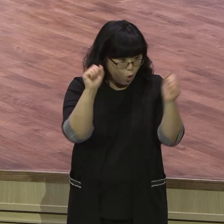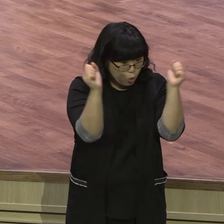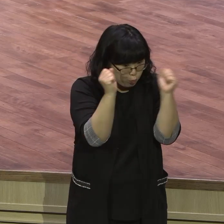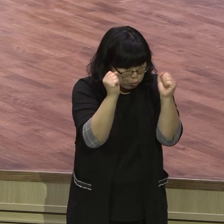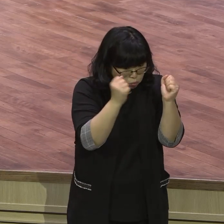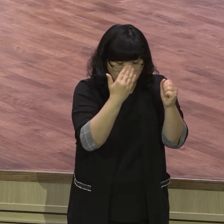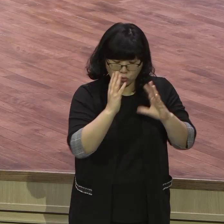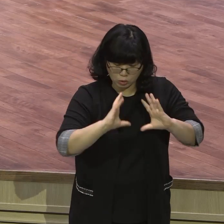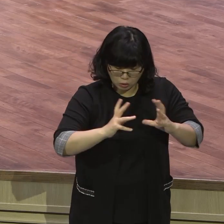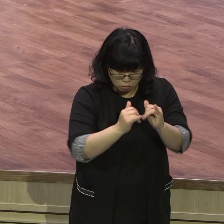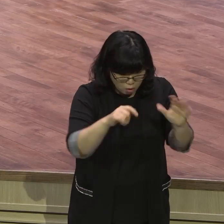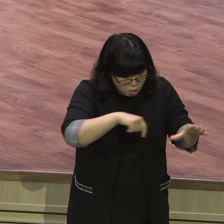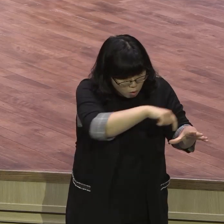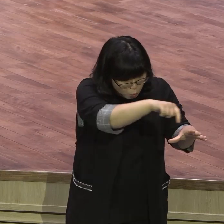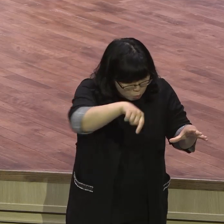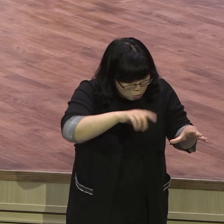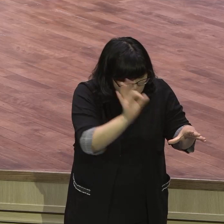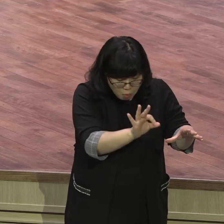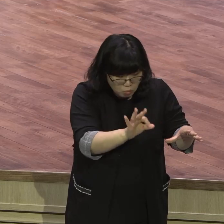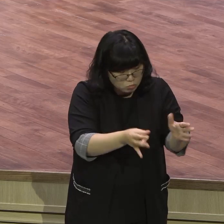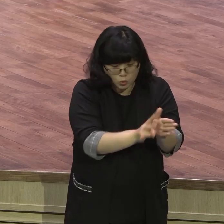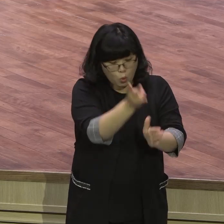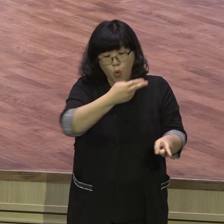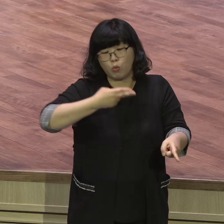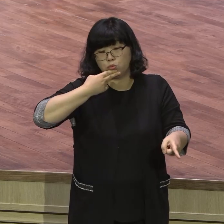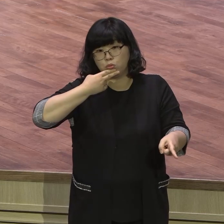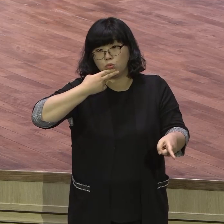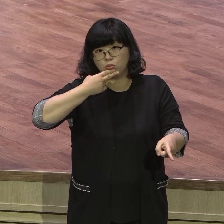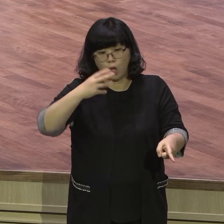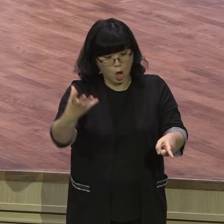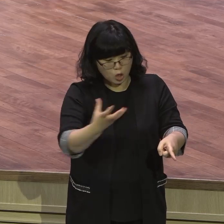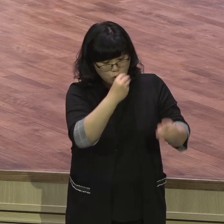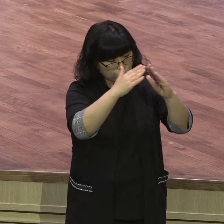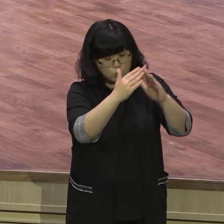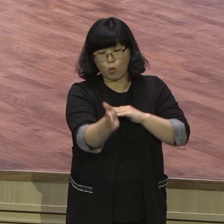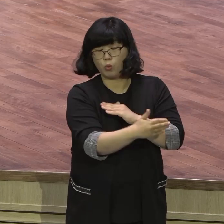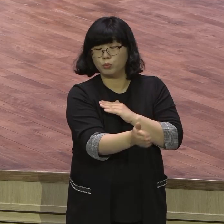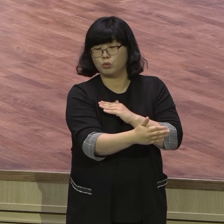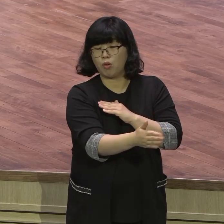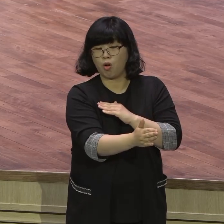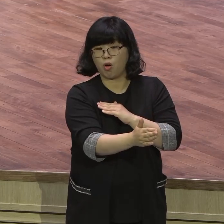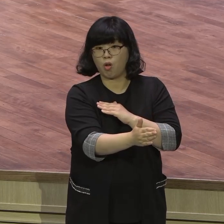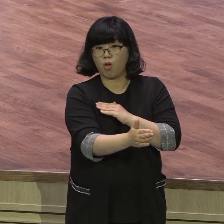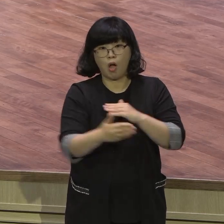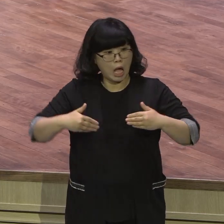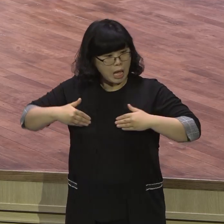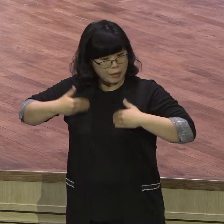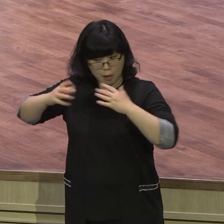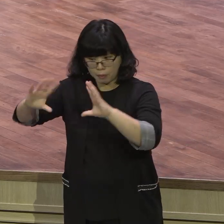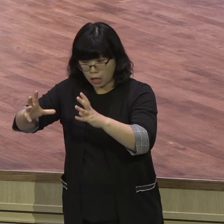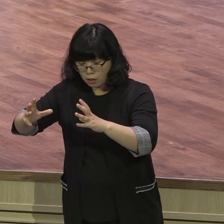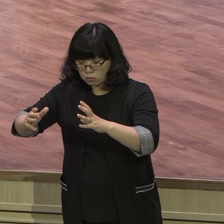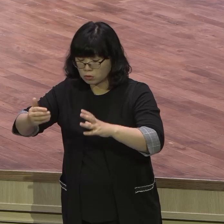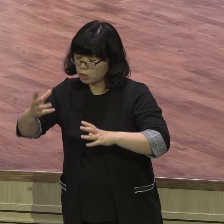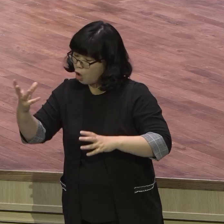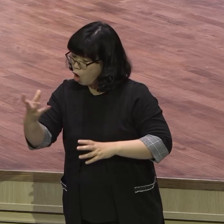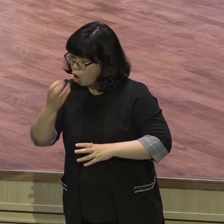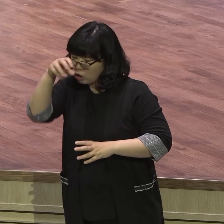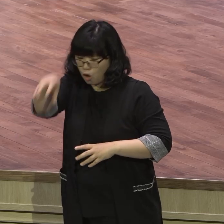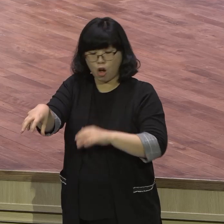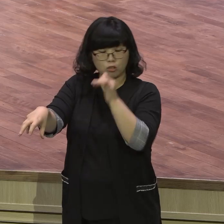예루살렘이 있단 말이에요. 그렇기 때문에 북이스라엘 사람들이 그건 법이거든. 1년에 한 번 가가야 돼요.